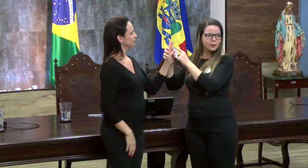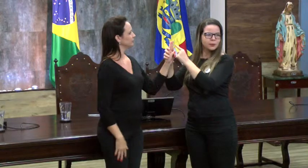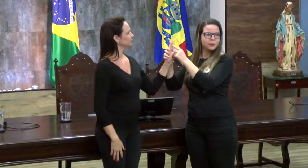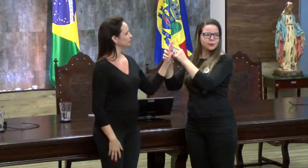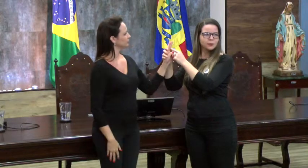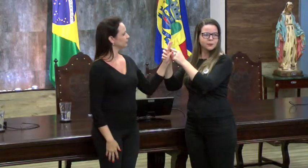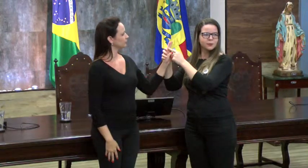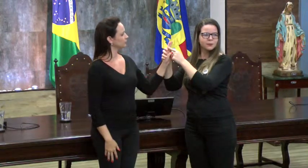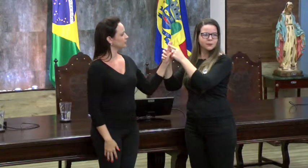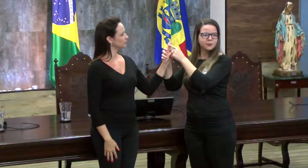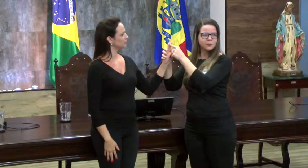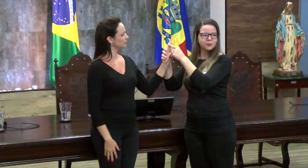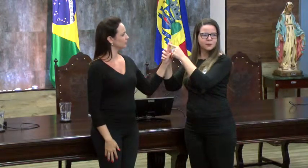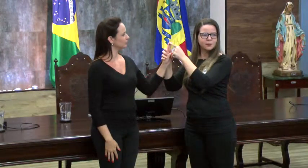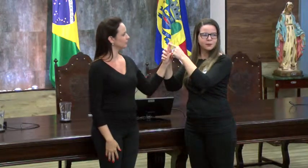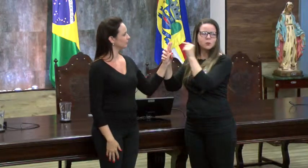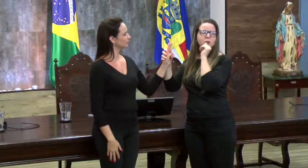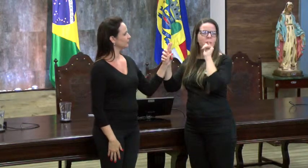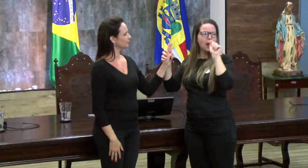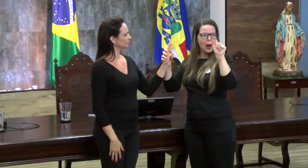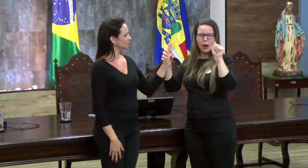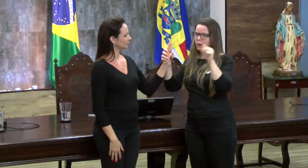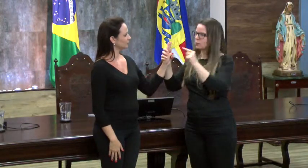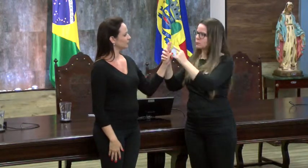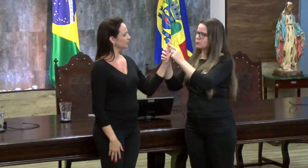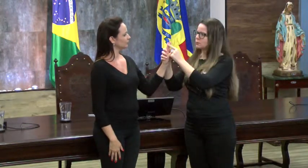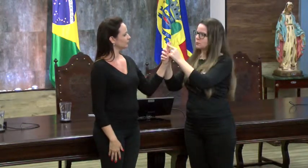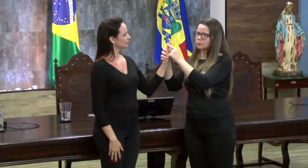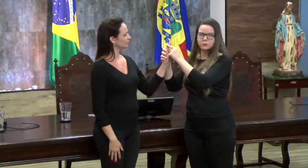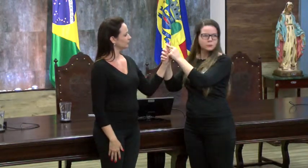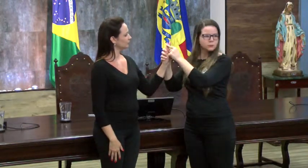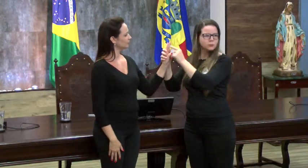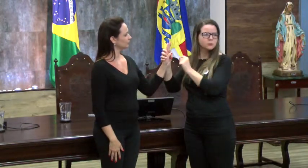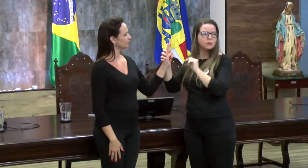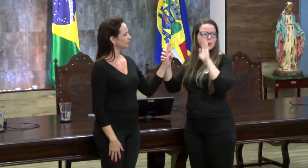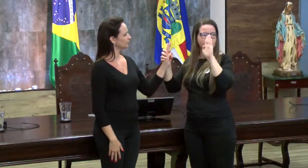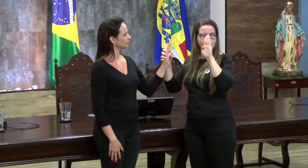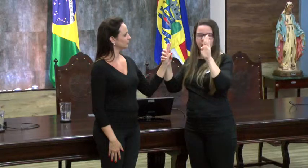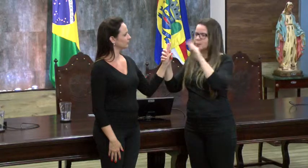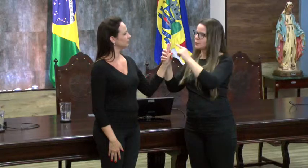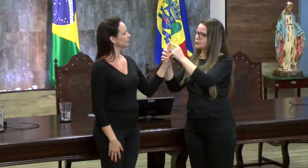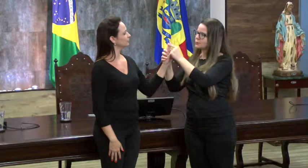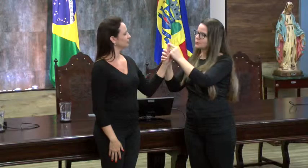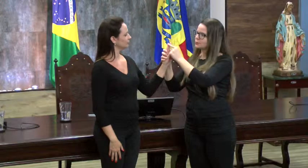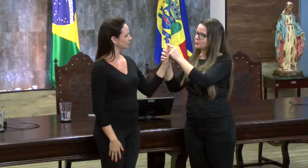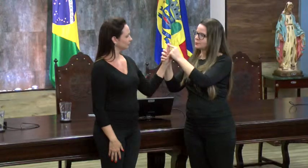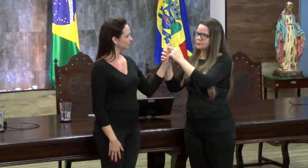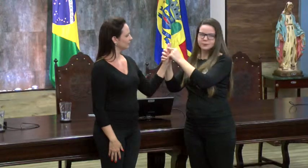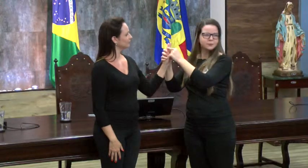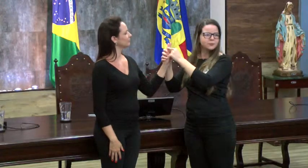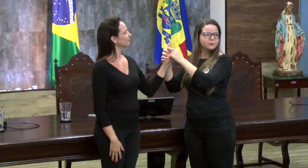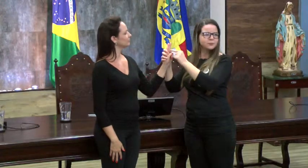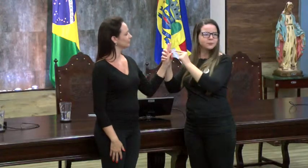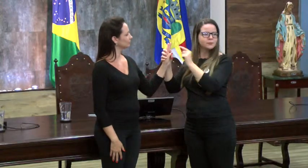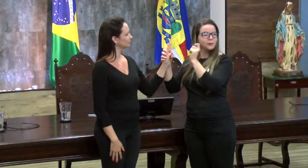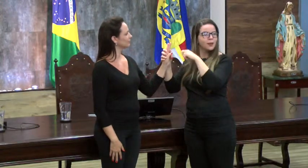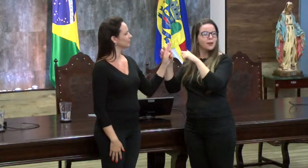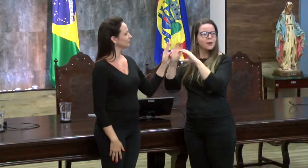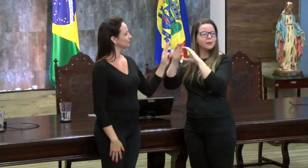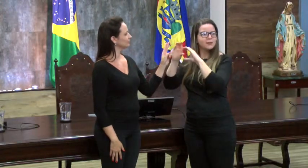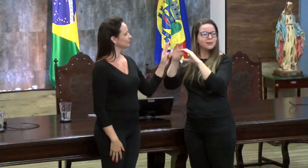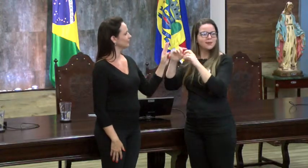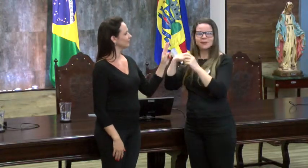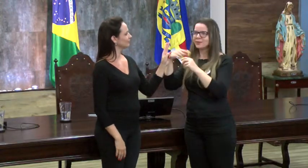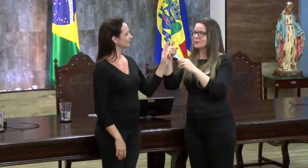Vou mostrar de novo. Aqui, você digita a célula do Braille, por exemplo. A letra A é a célula número 1, a letra